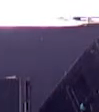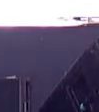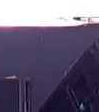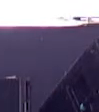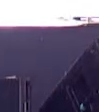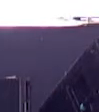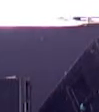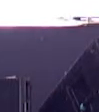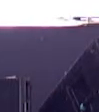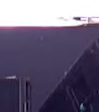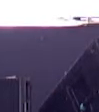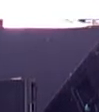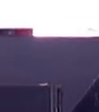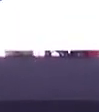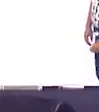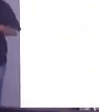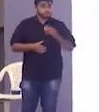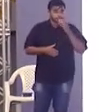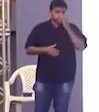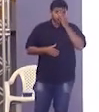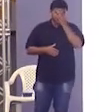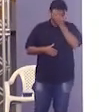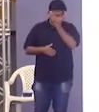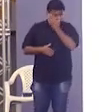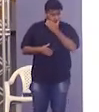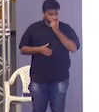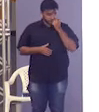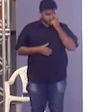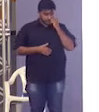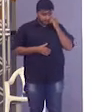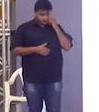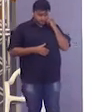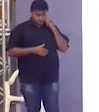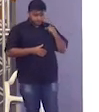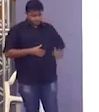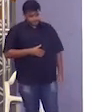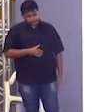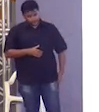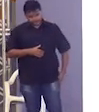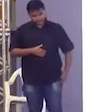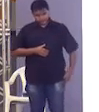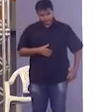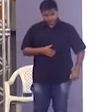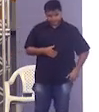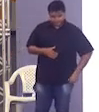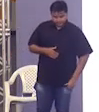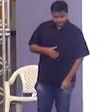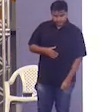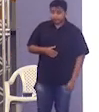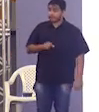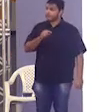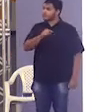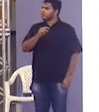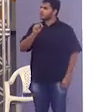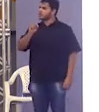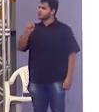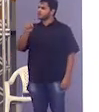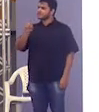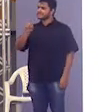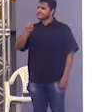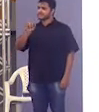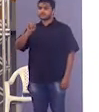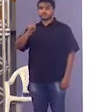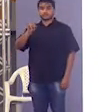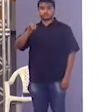Próximo. Dízimas periódicas. O que é uma dízima periódica?